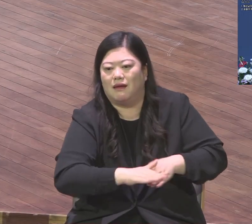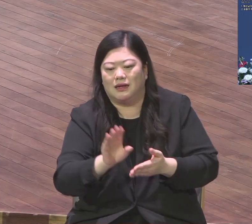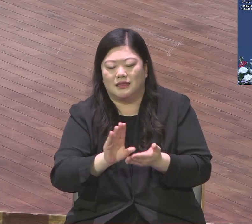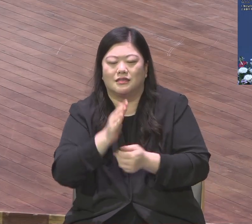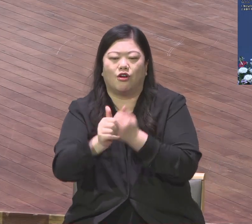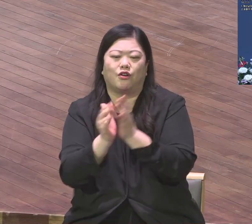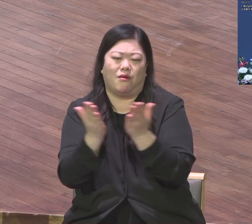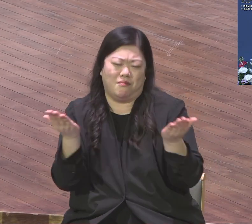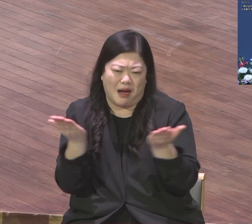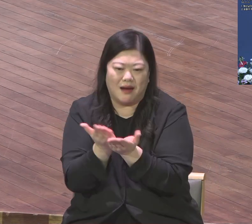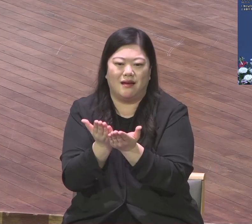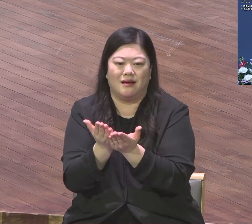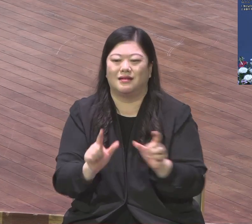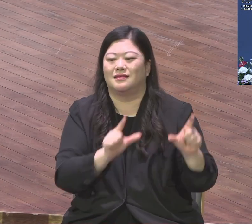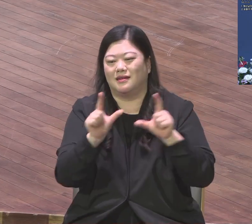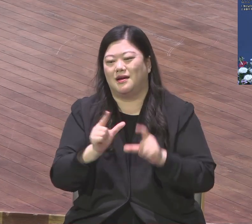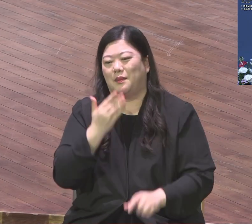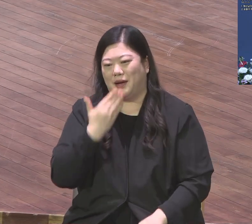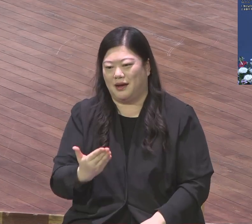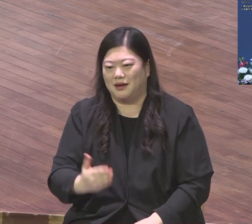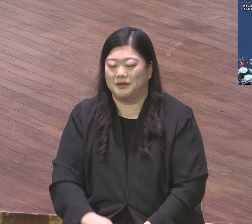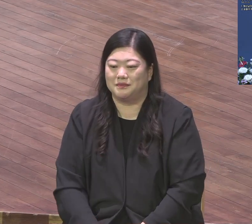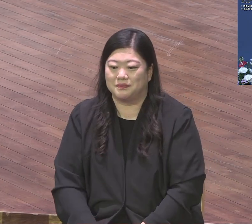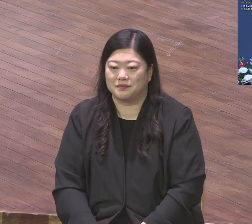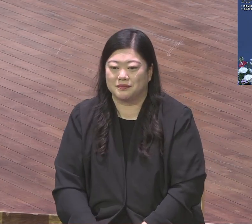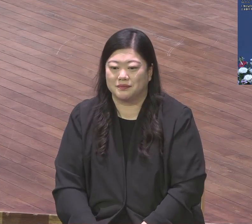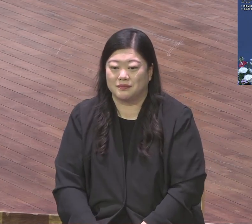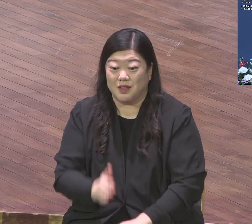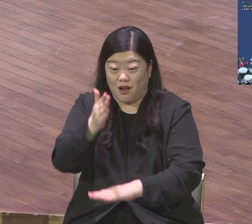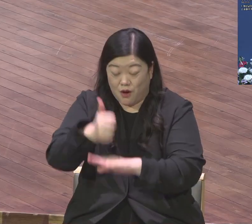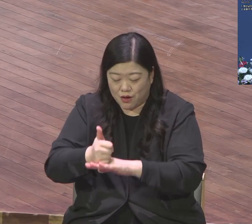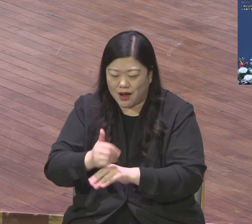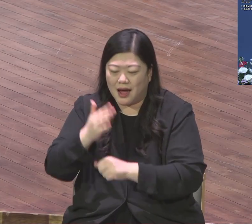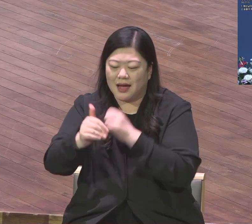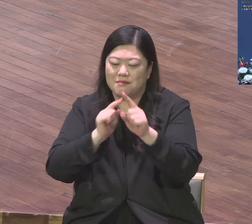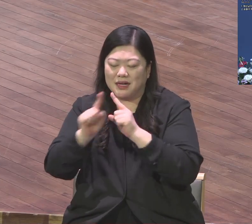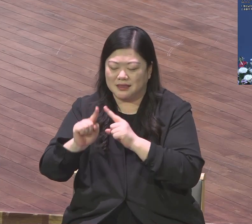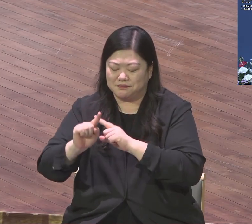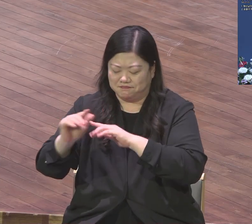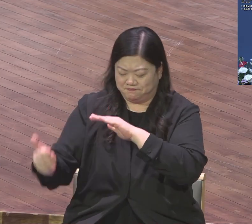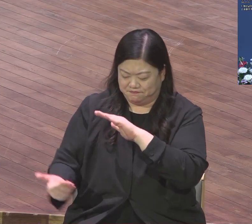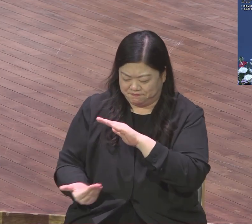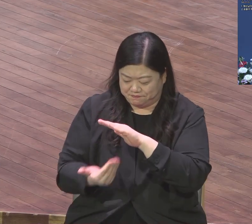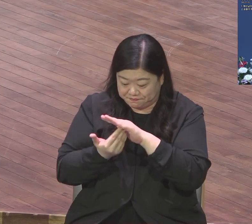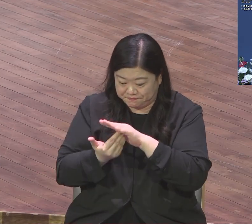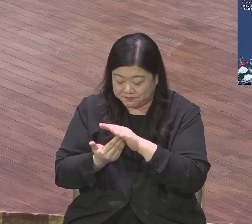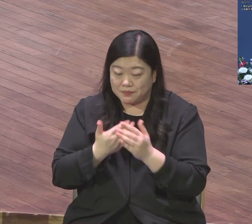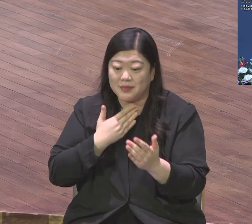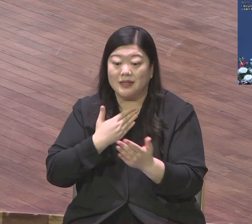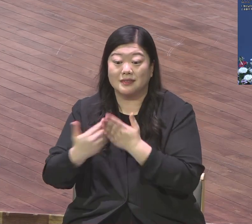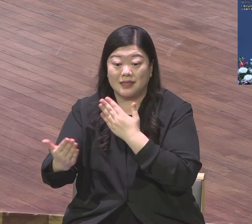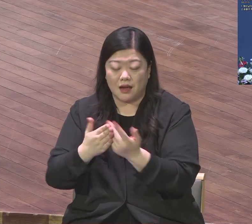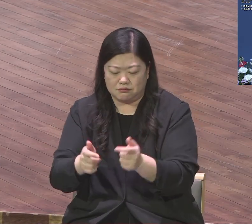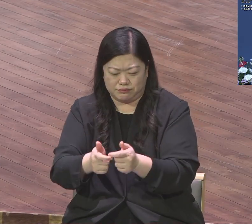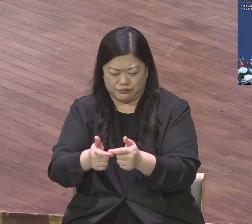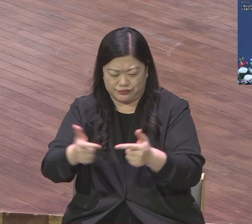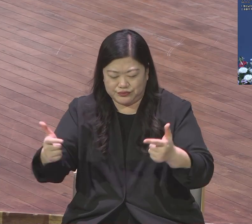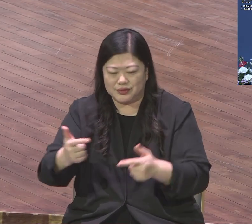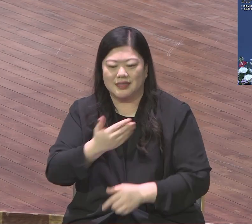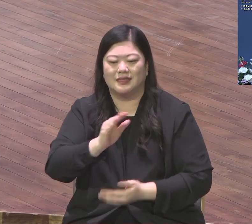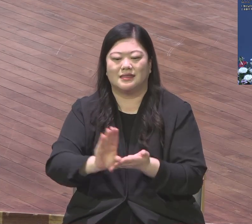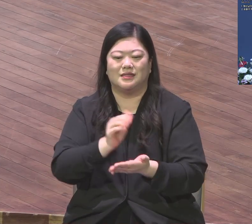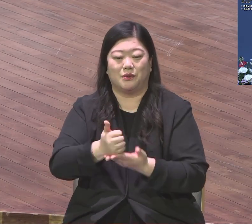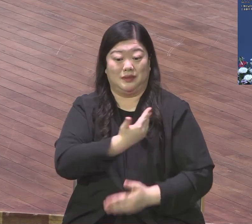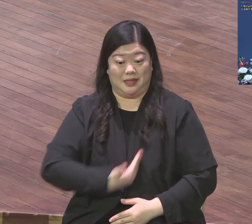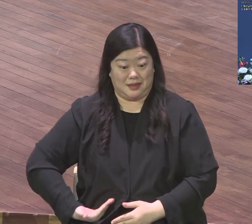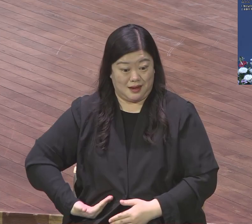실제로 체험하면서 말씀 성취의 주역으로 당당히 이번 한 해 전거 가지시기를 주님으로